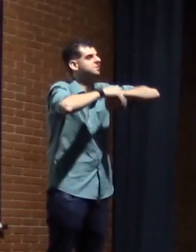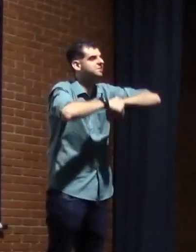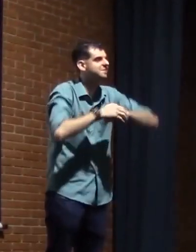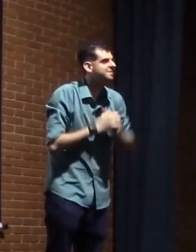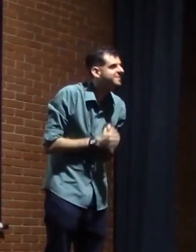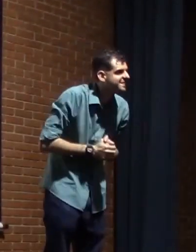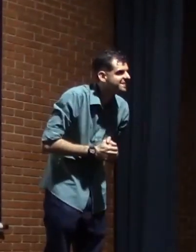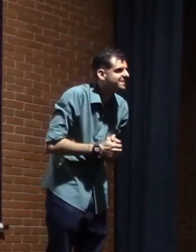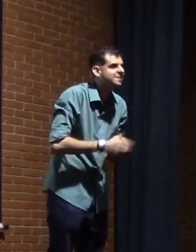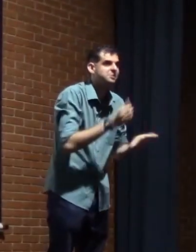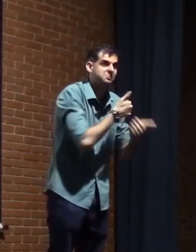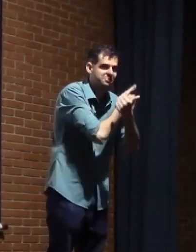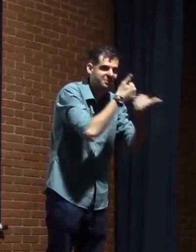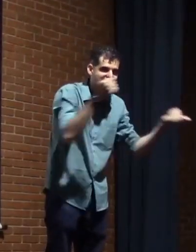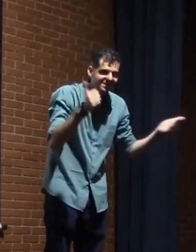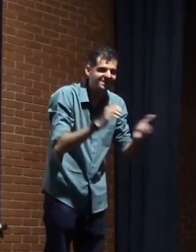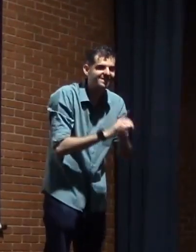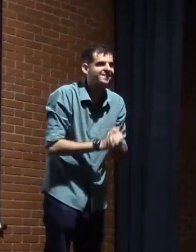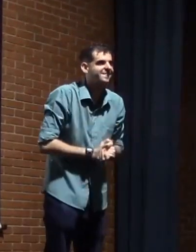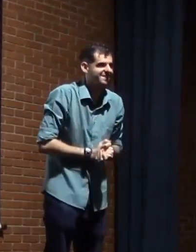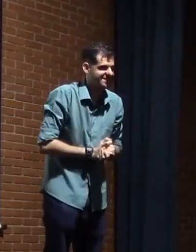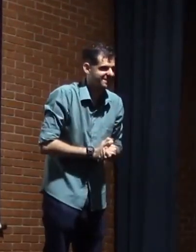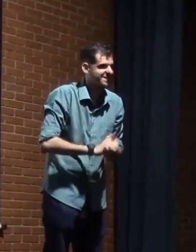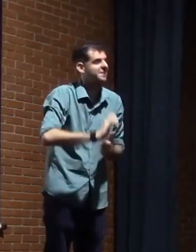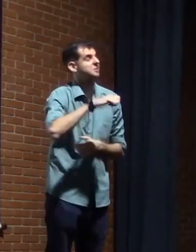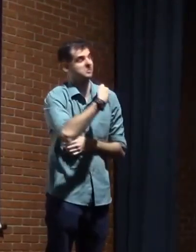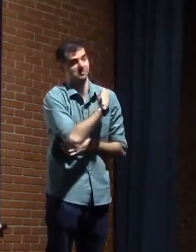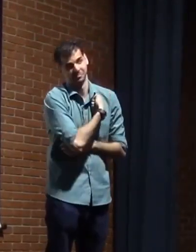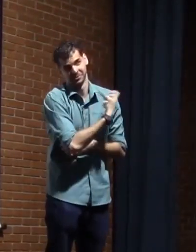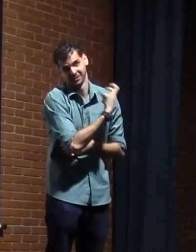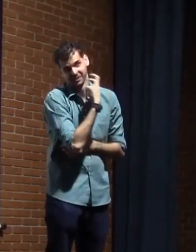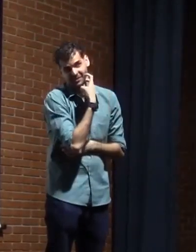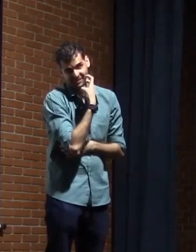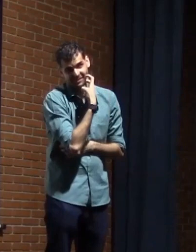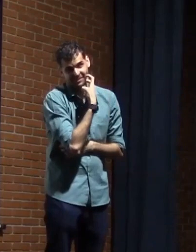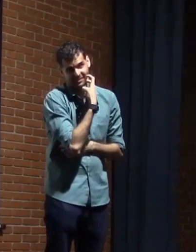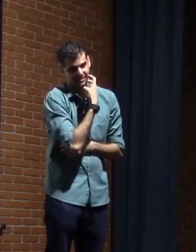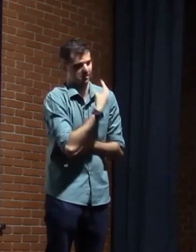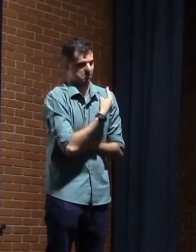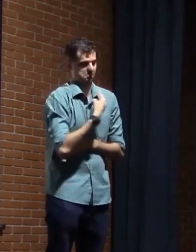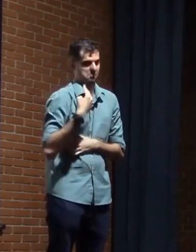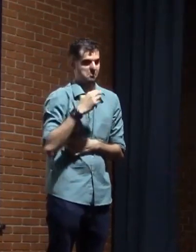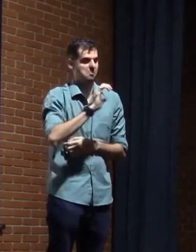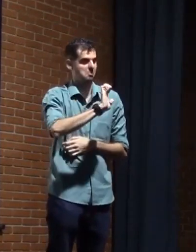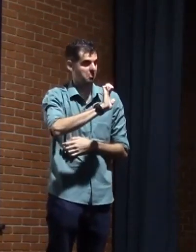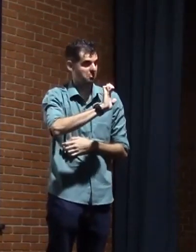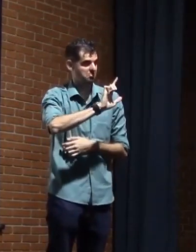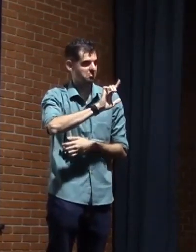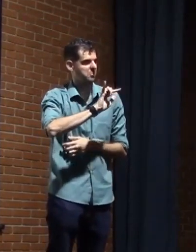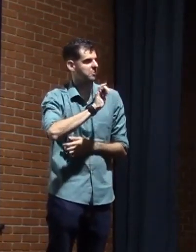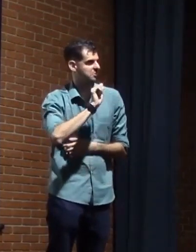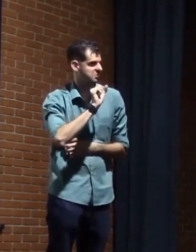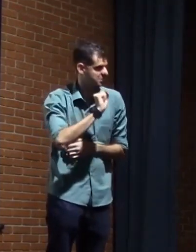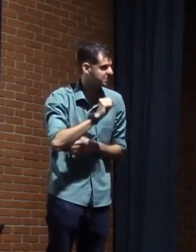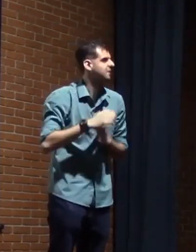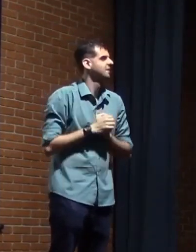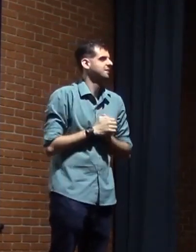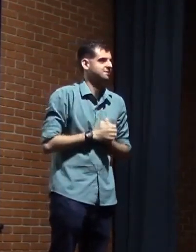Bom, boa noite a todos. Tudo bem? O meu sinal é esse aqui, certo? E o meu nome é